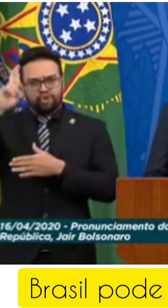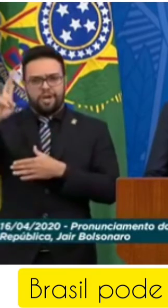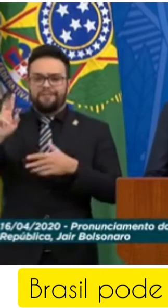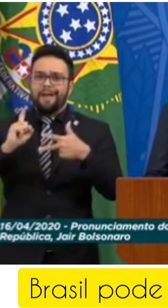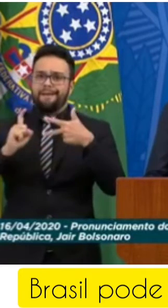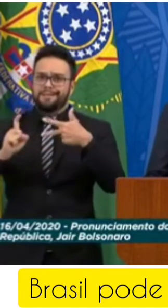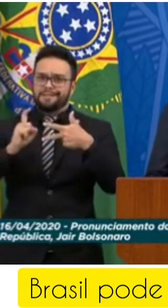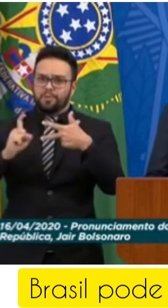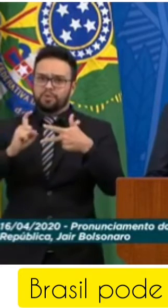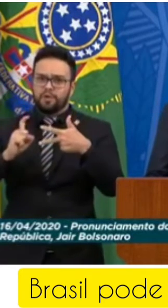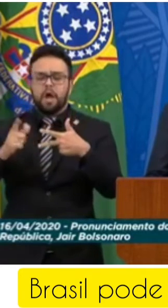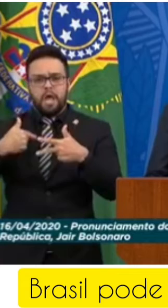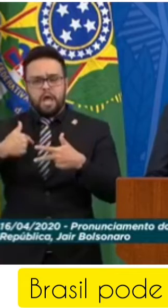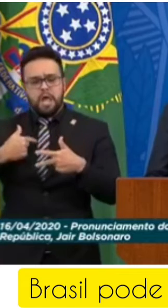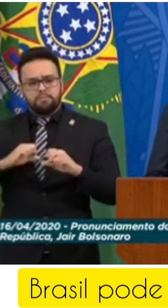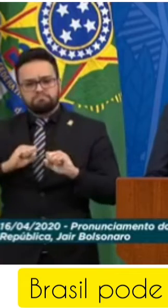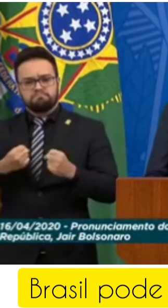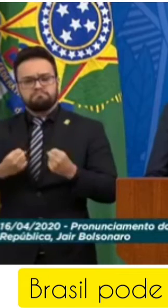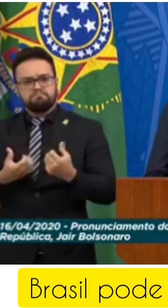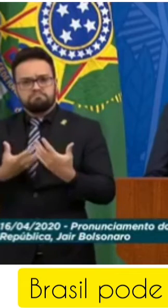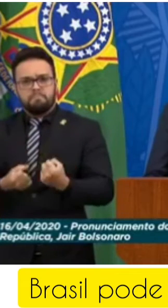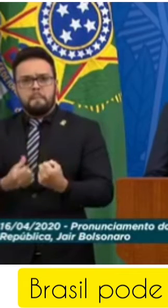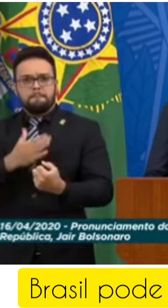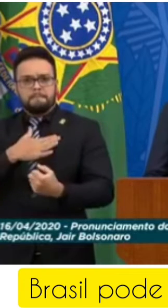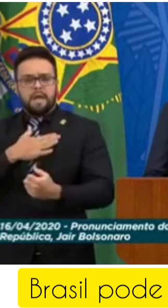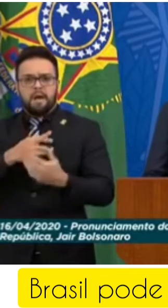minha responsabilidade.